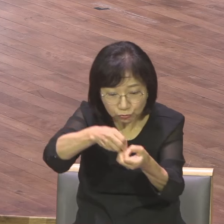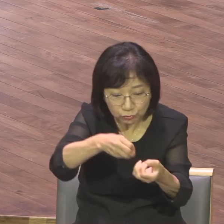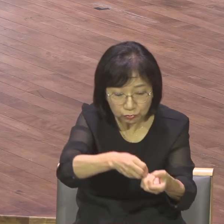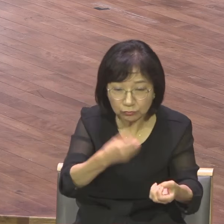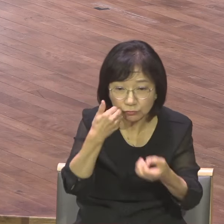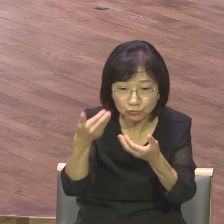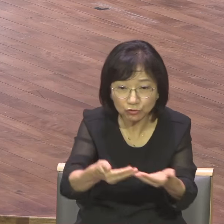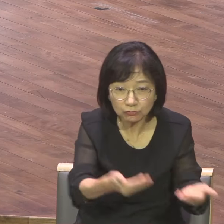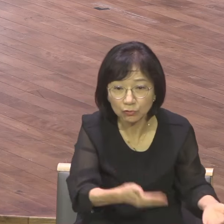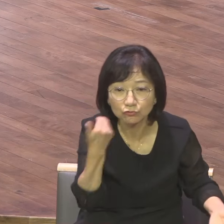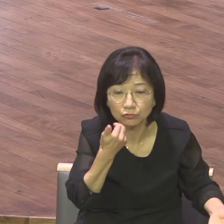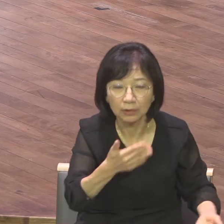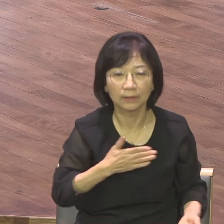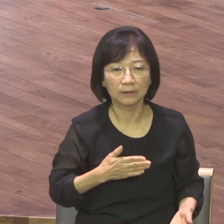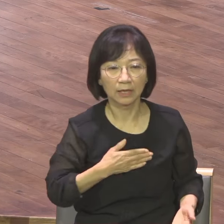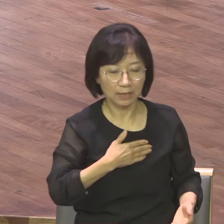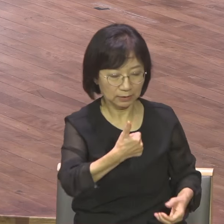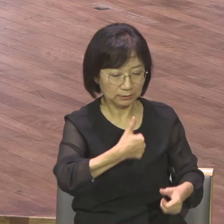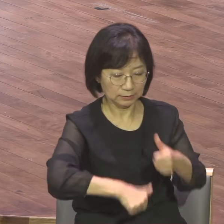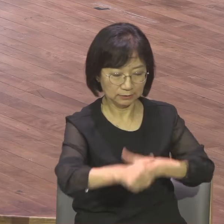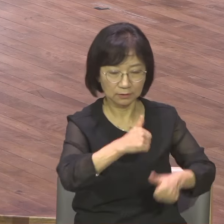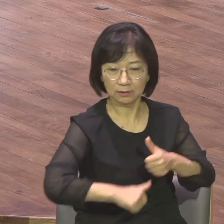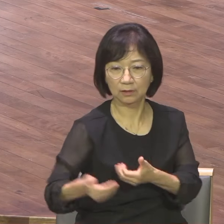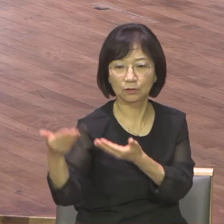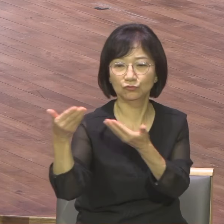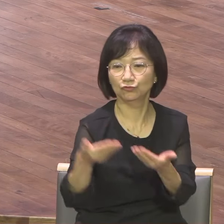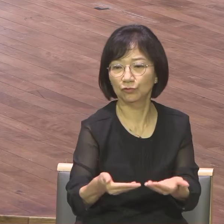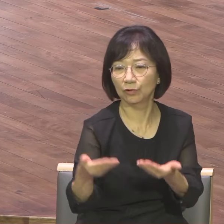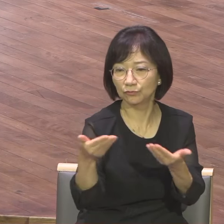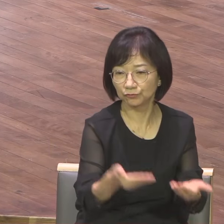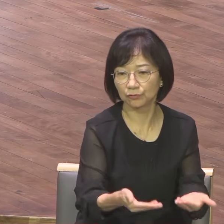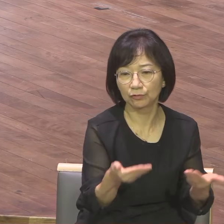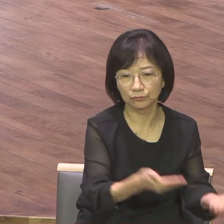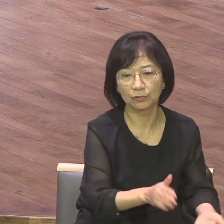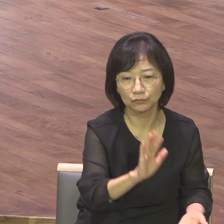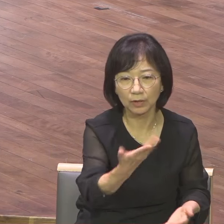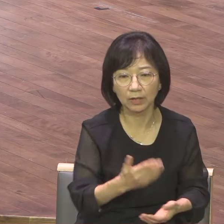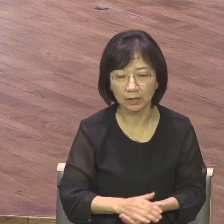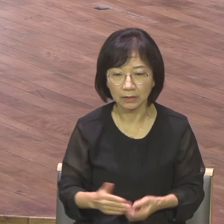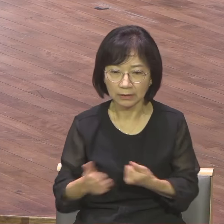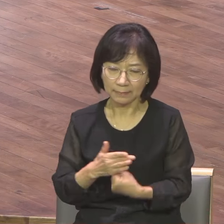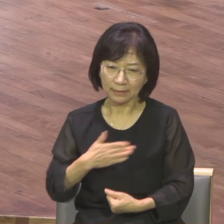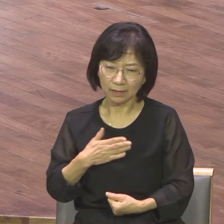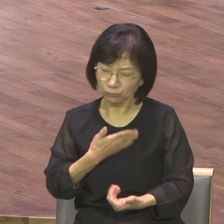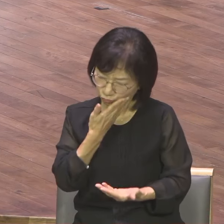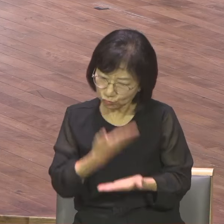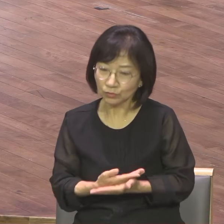손주들에게, 아시겠어요? 고스란히 전달됩니다.